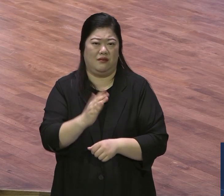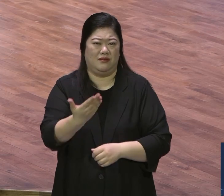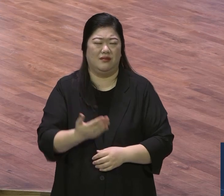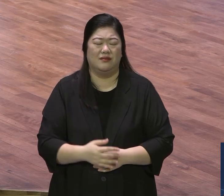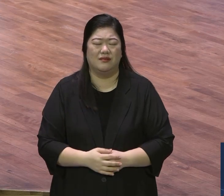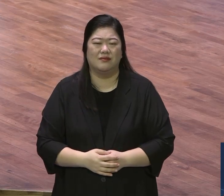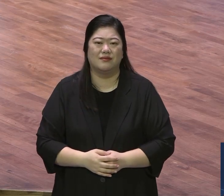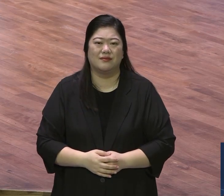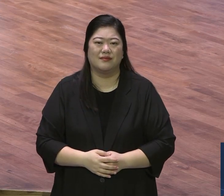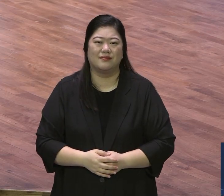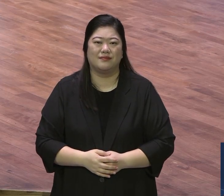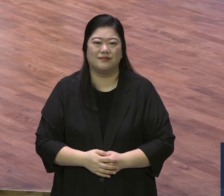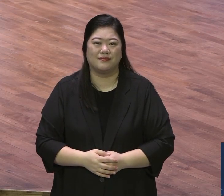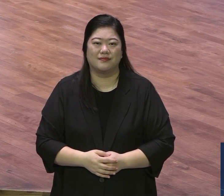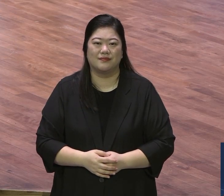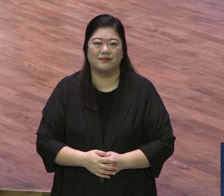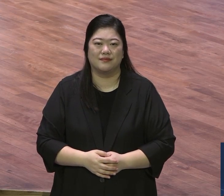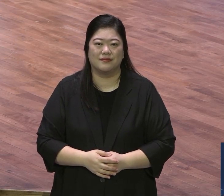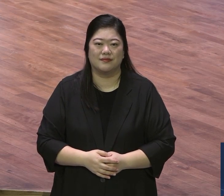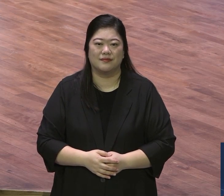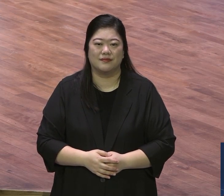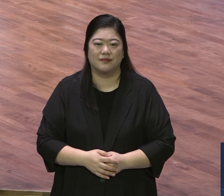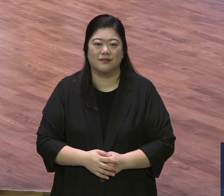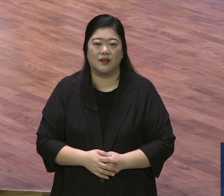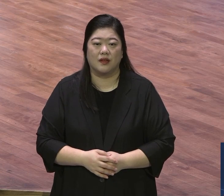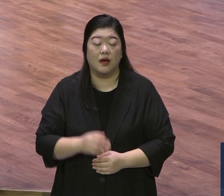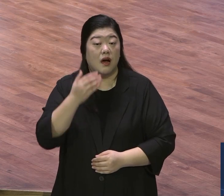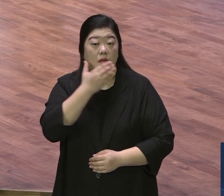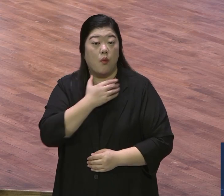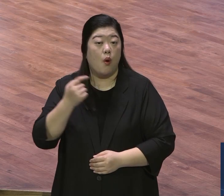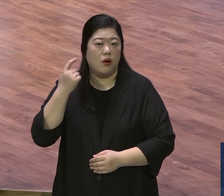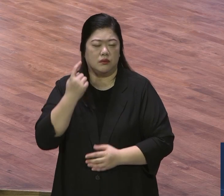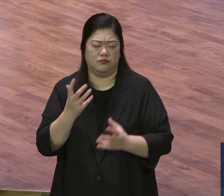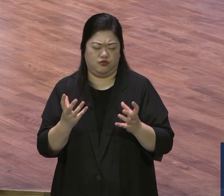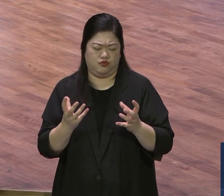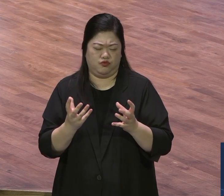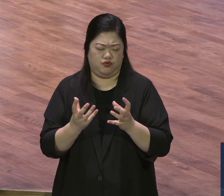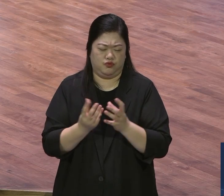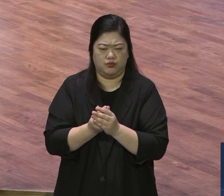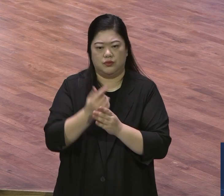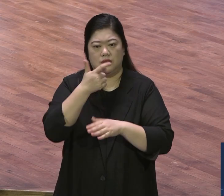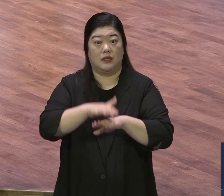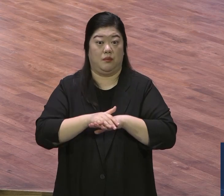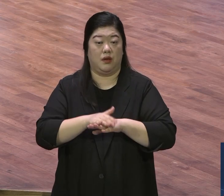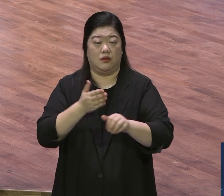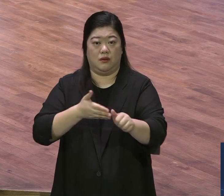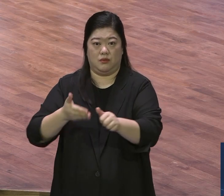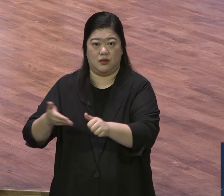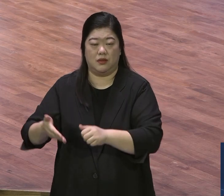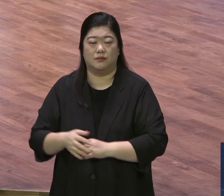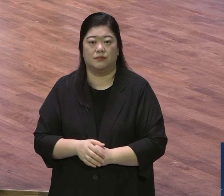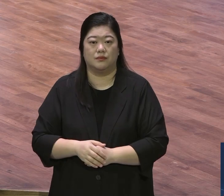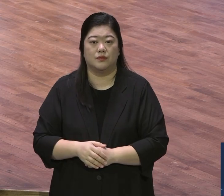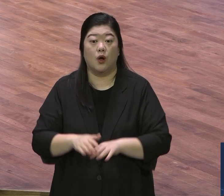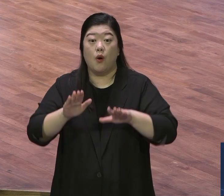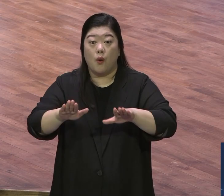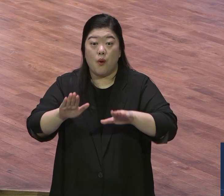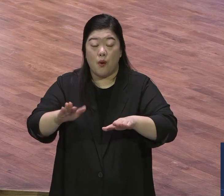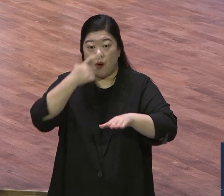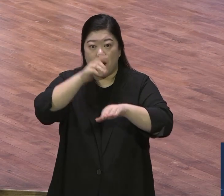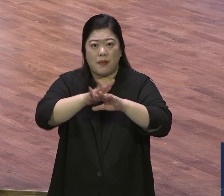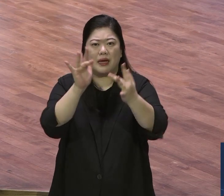우리는 정말 복음으로 충만한 그런 생활을 해야 돼요. 지금 온라인 예배를 드리지만 여러분 있는 곳에서 예배